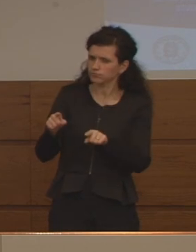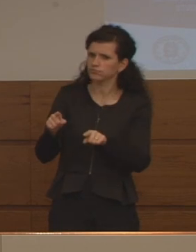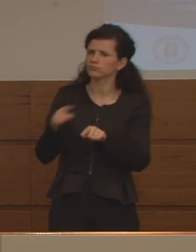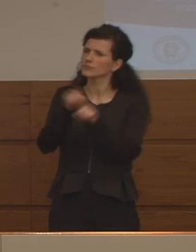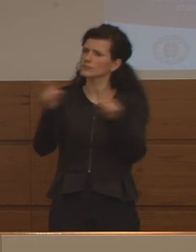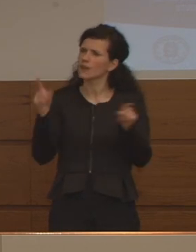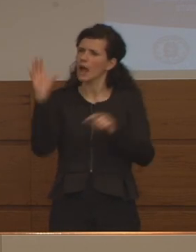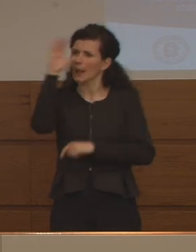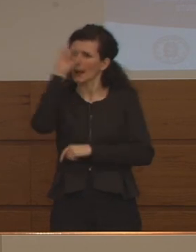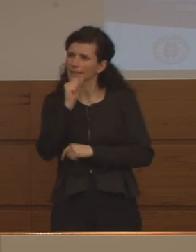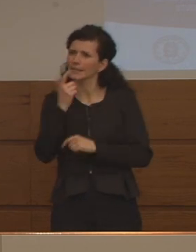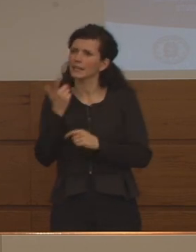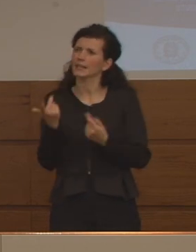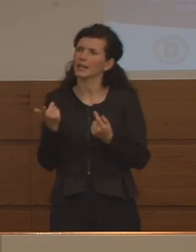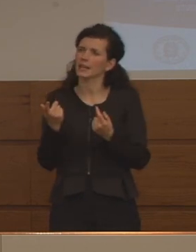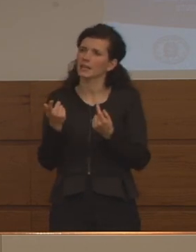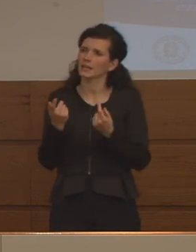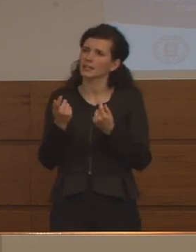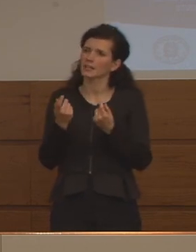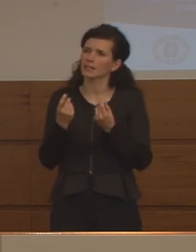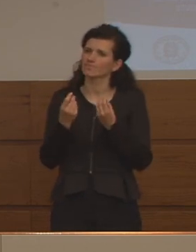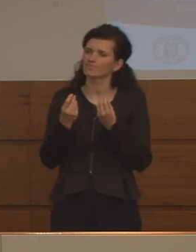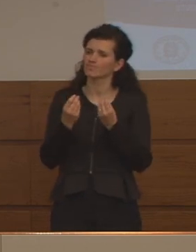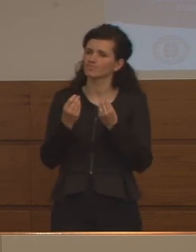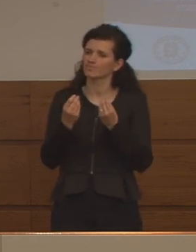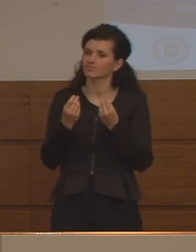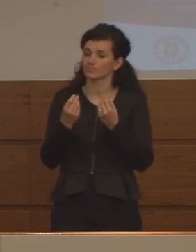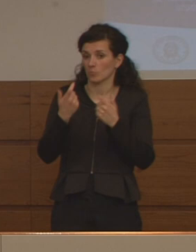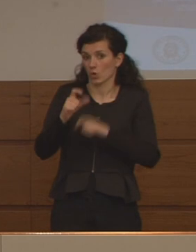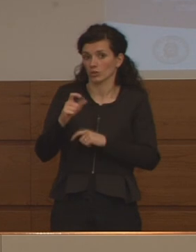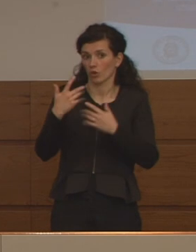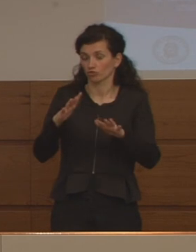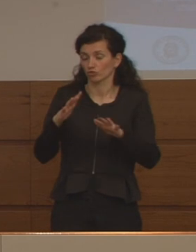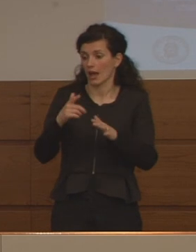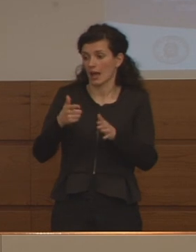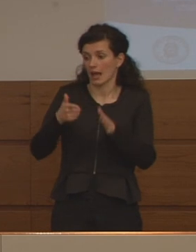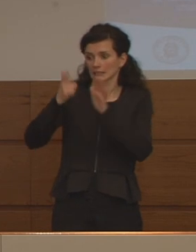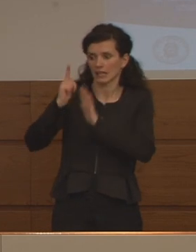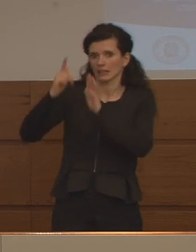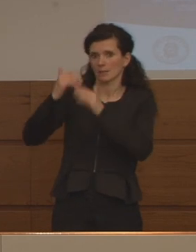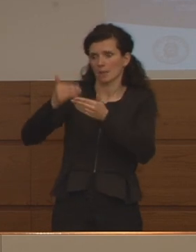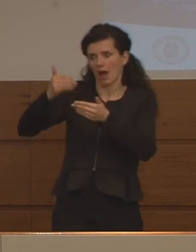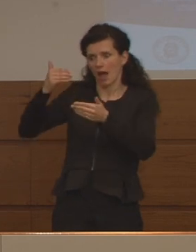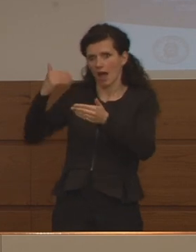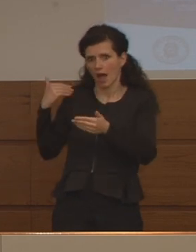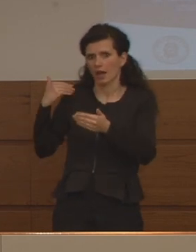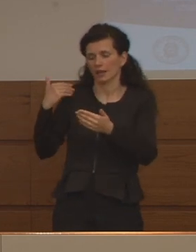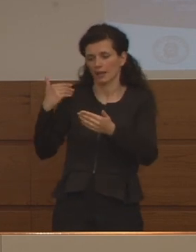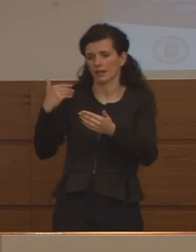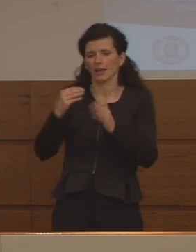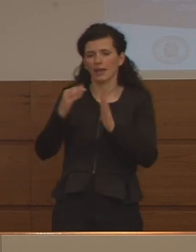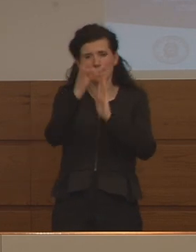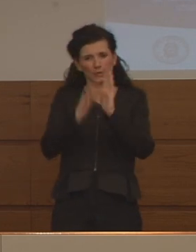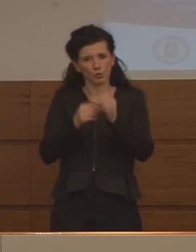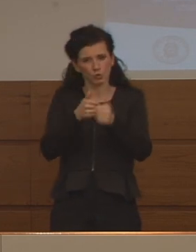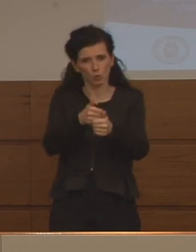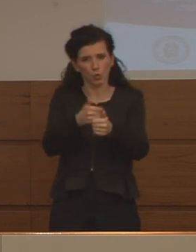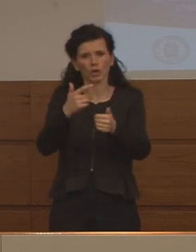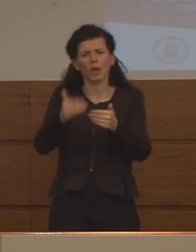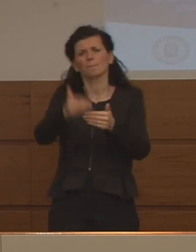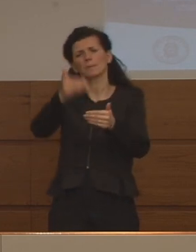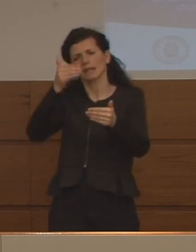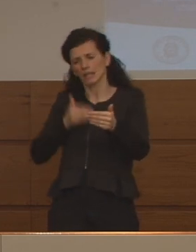al di là insomma degli strascichi che ci portiamo dal periodo precedente alle misure chi sono quelli che